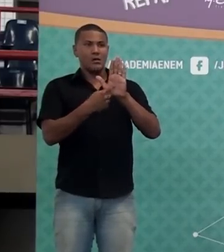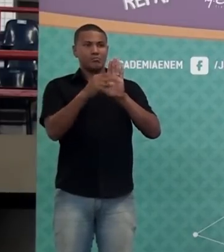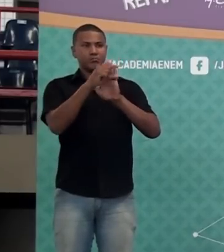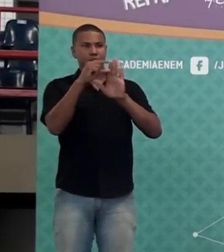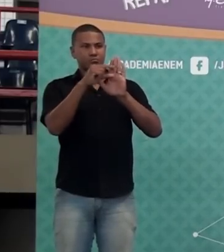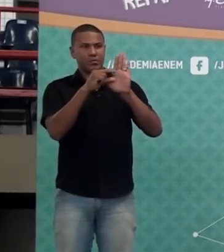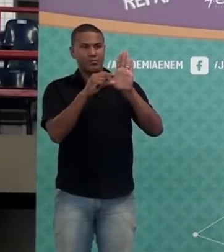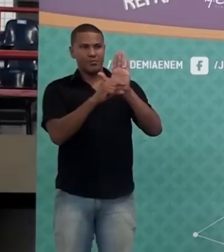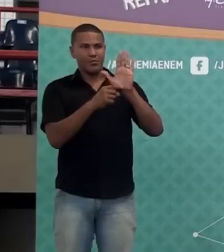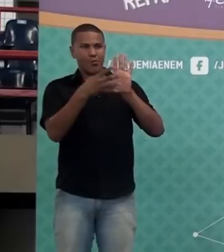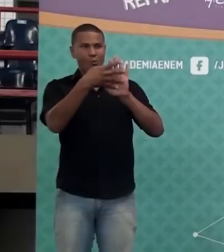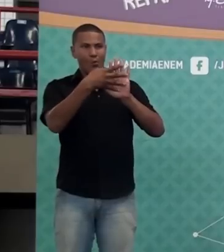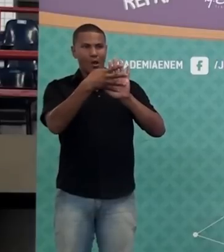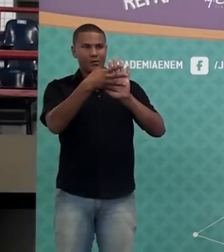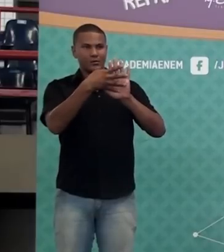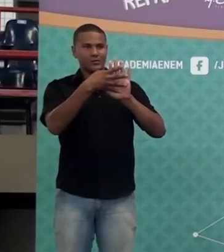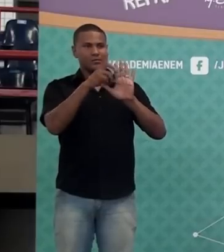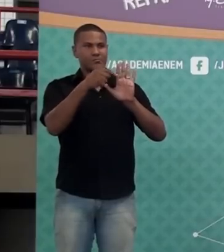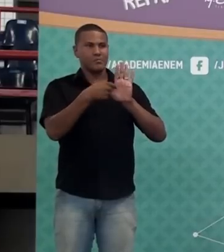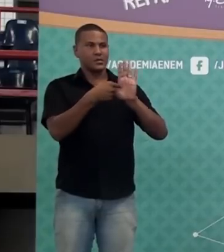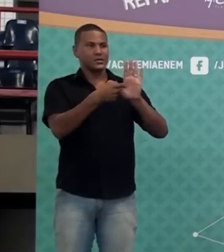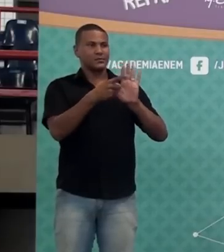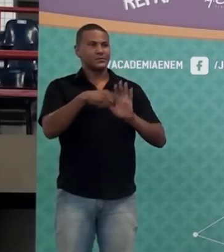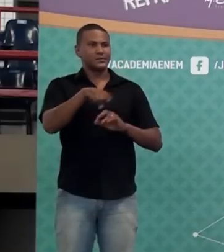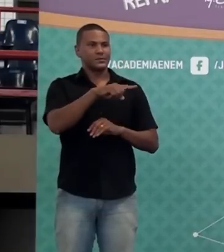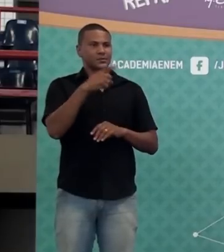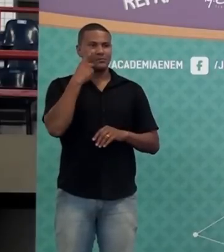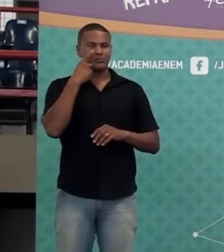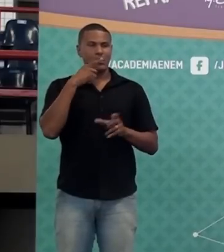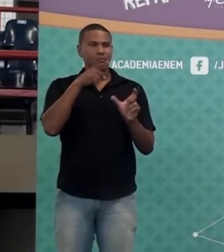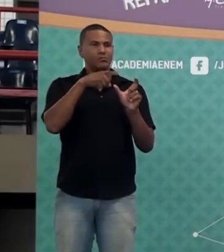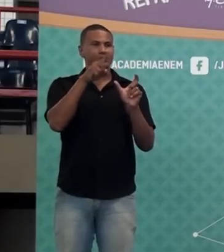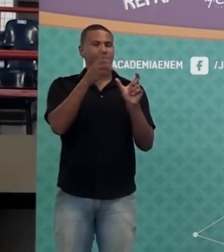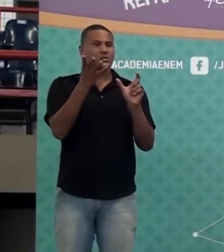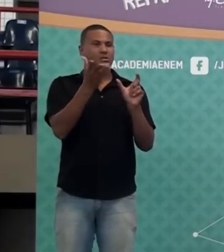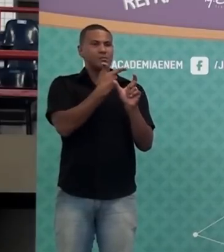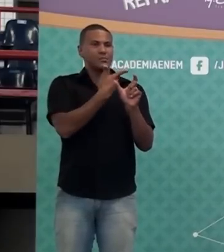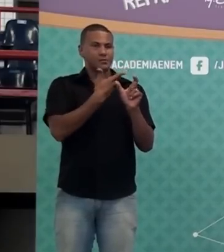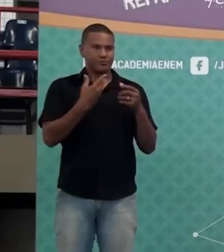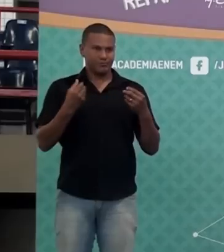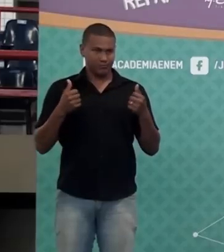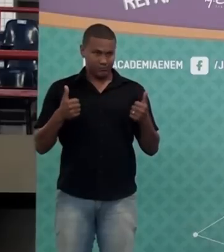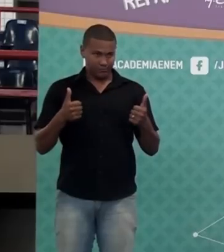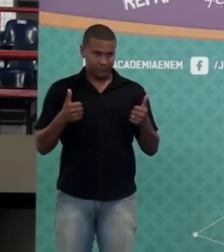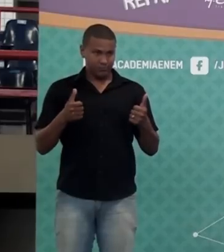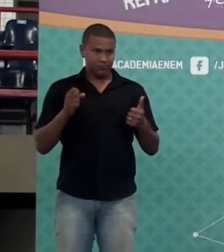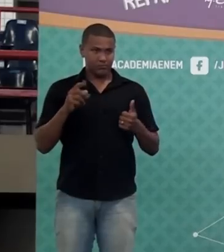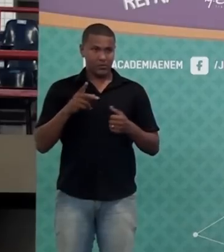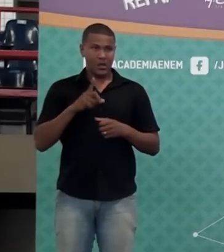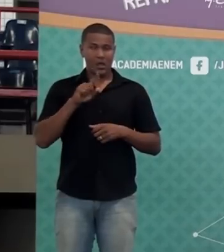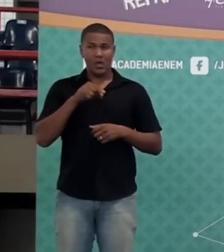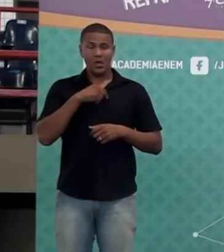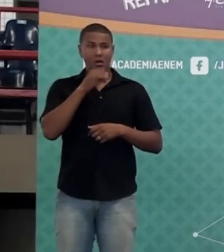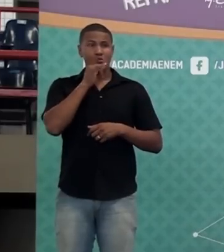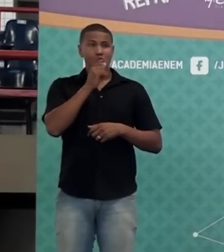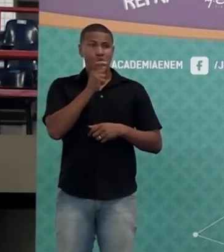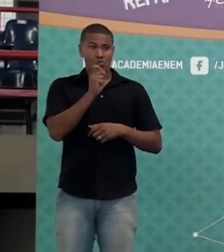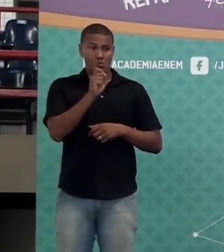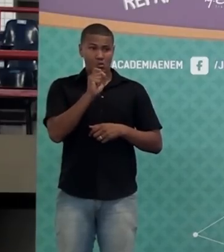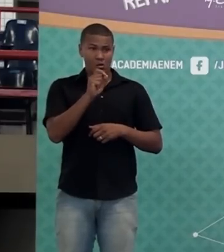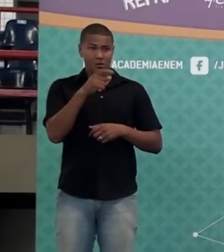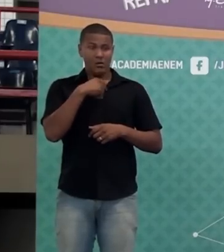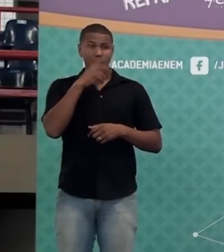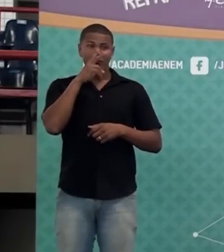Toda palavra paroxítona, ou seja, aquela que a sílaba forte é a penúltima, e